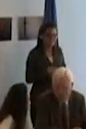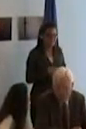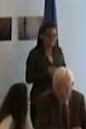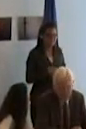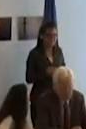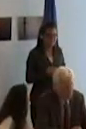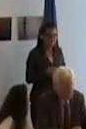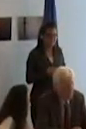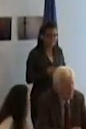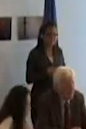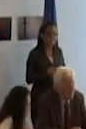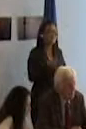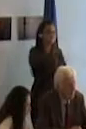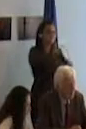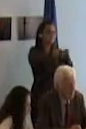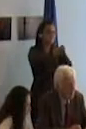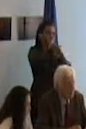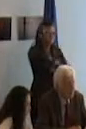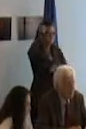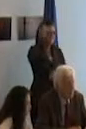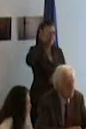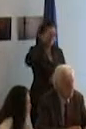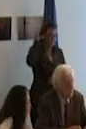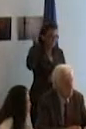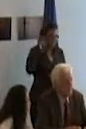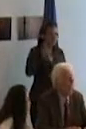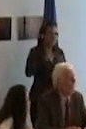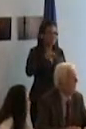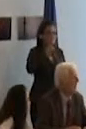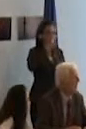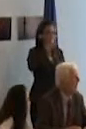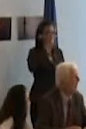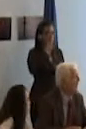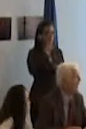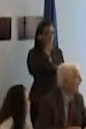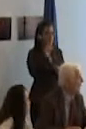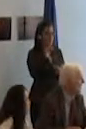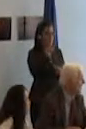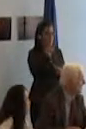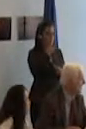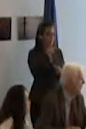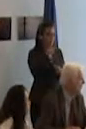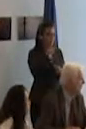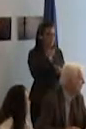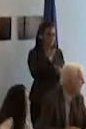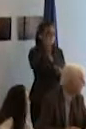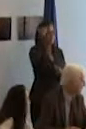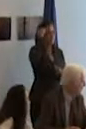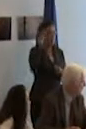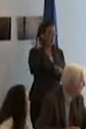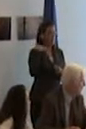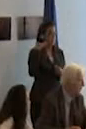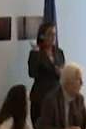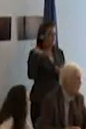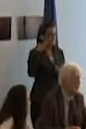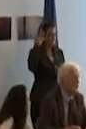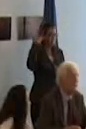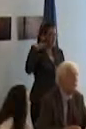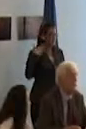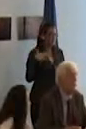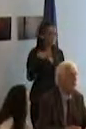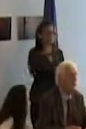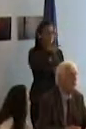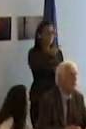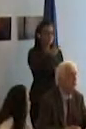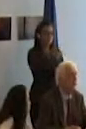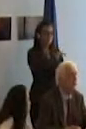invitaría también a la profesora Nair, a María Angélica y a la profesora Lidia, para que intentáramos en las mesas de trabajo avanzar